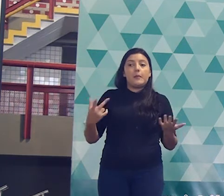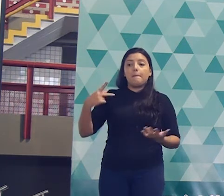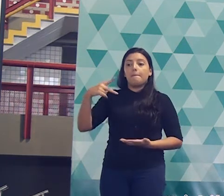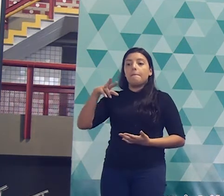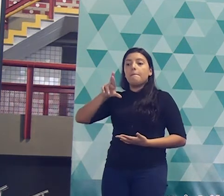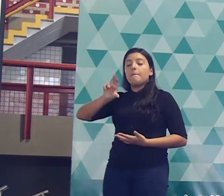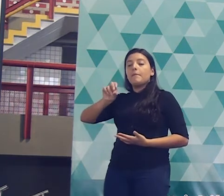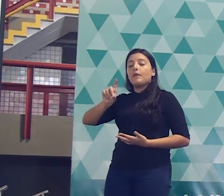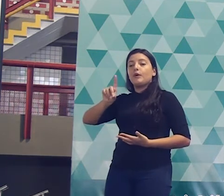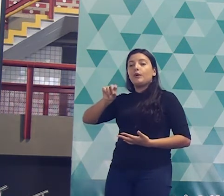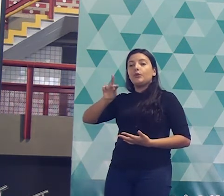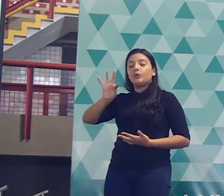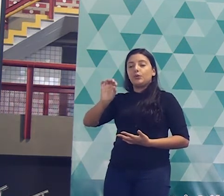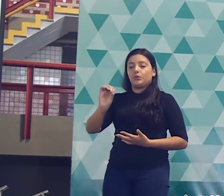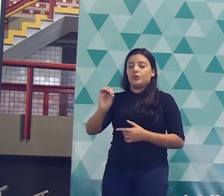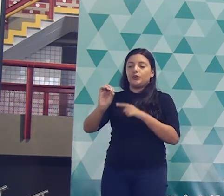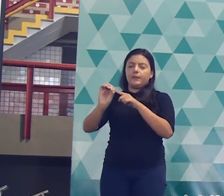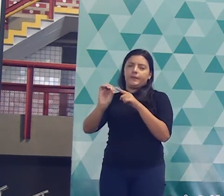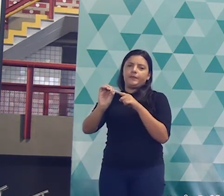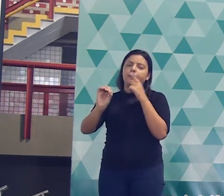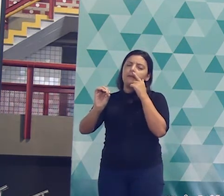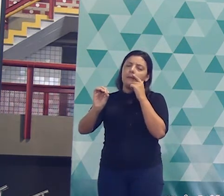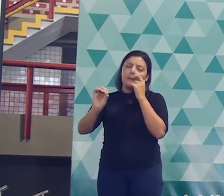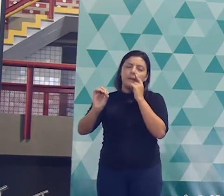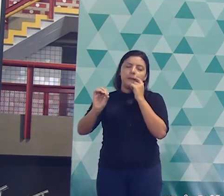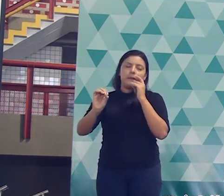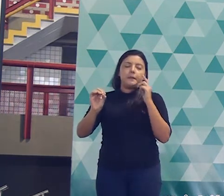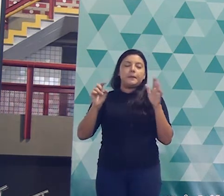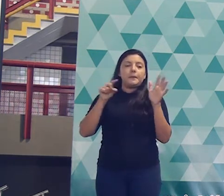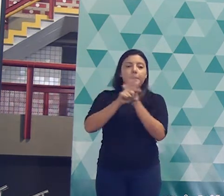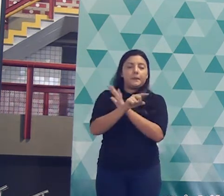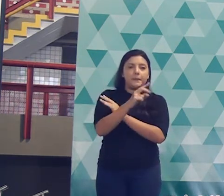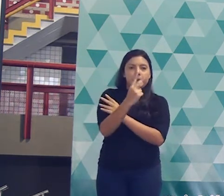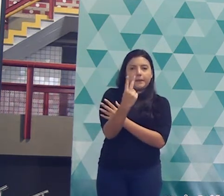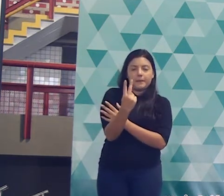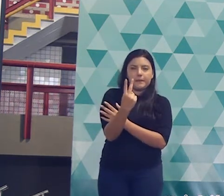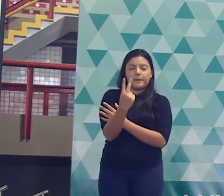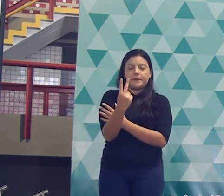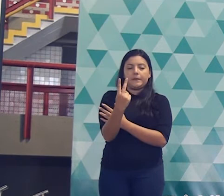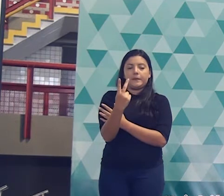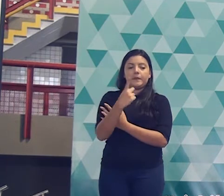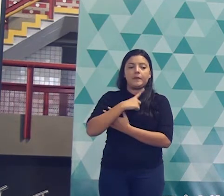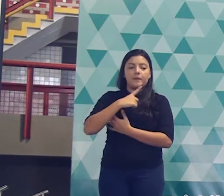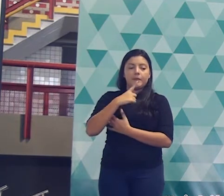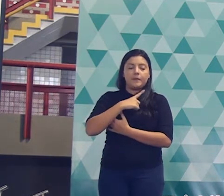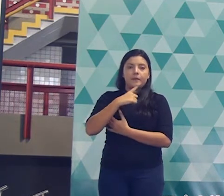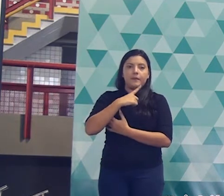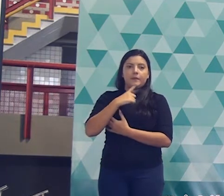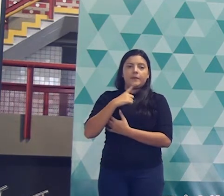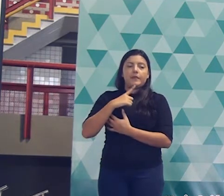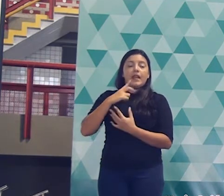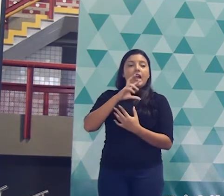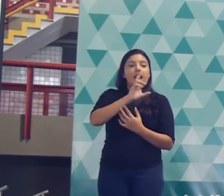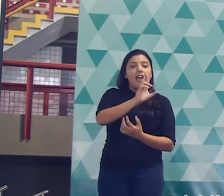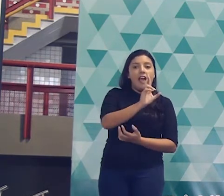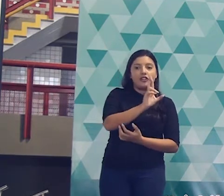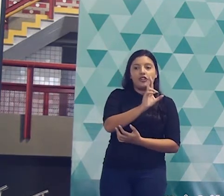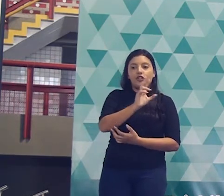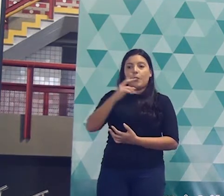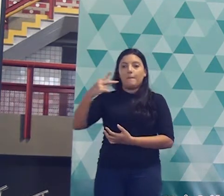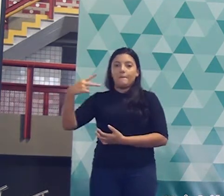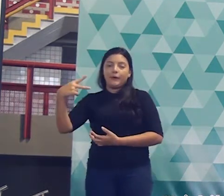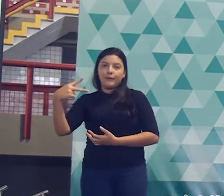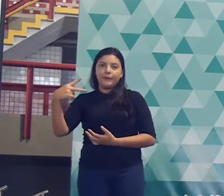produto. Na reação 2, a água está de que lado? Produto ou reagente? Reagente. Então o que é que eu vou ter que fazer com essa reação